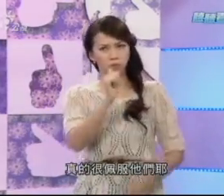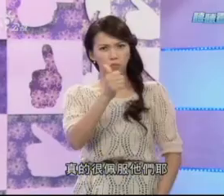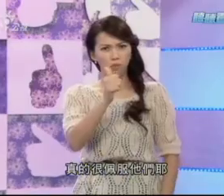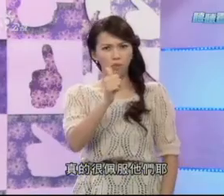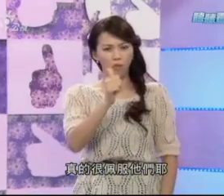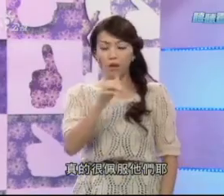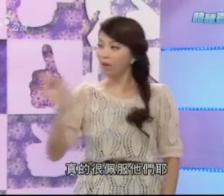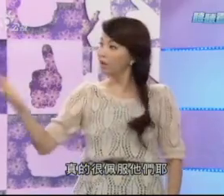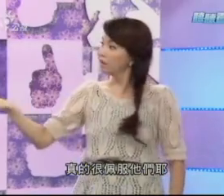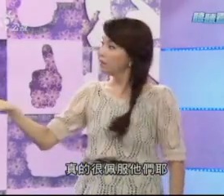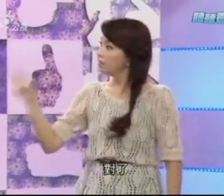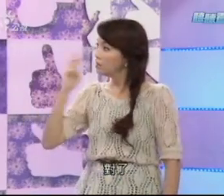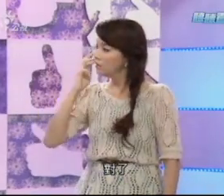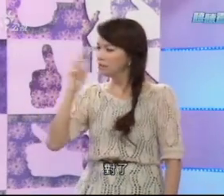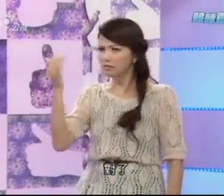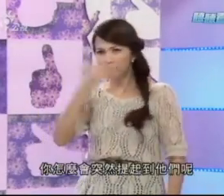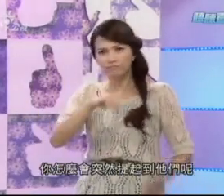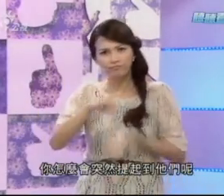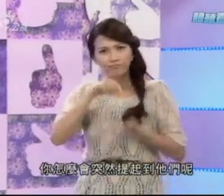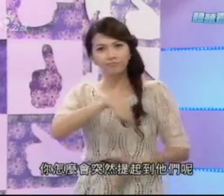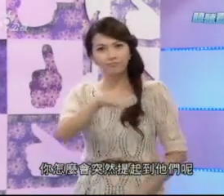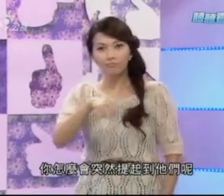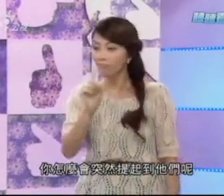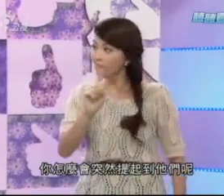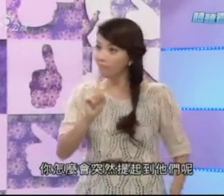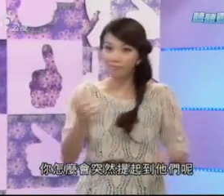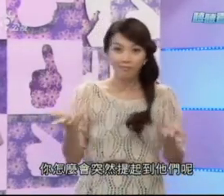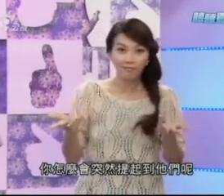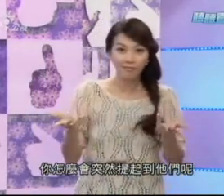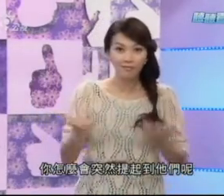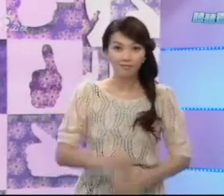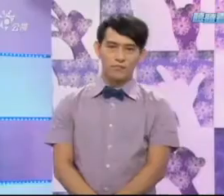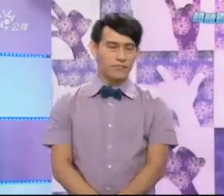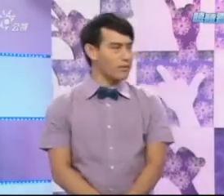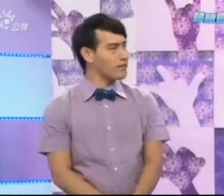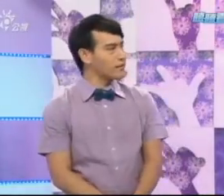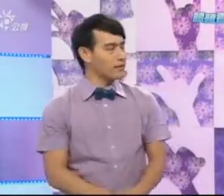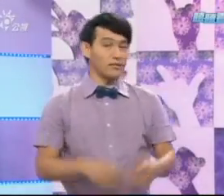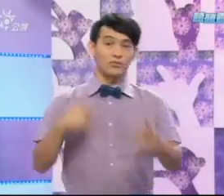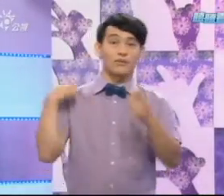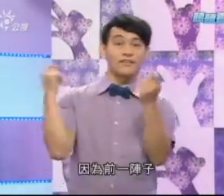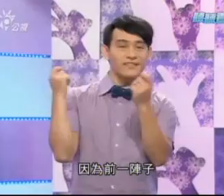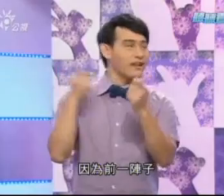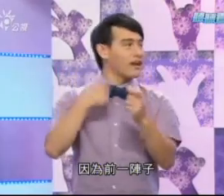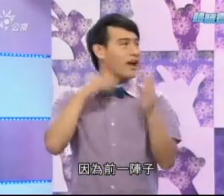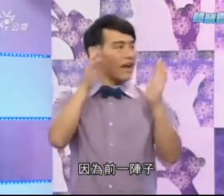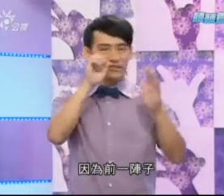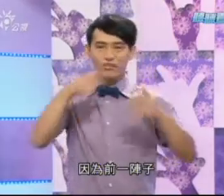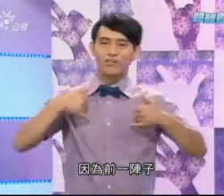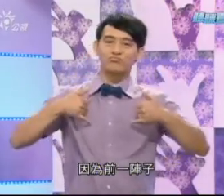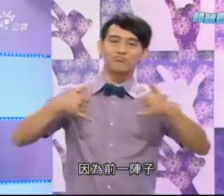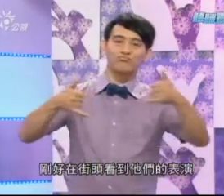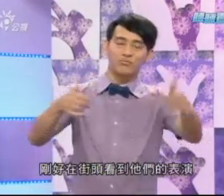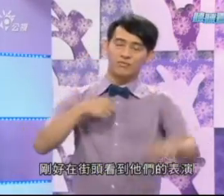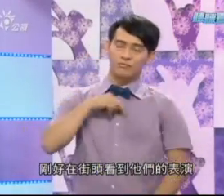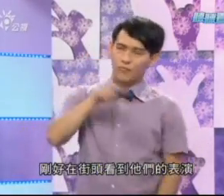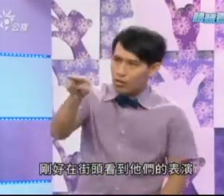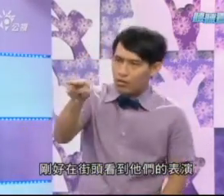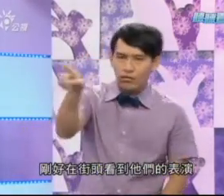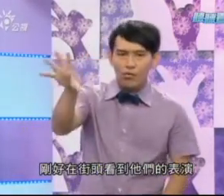服他们。哎，对了，你怎么会突然提起到他们呢？ 因为前一阵子啊，刚好呢在街